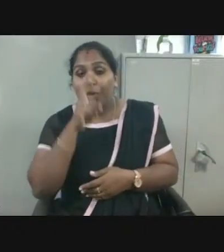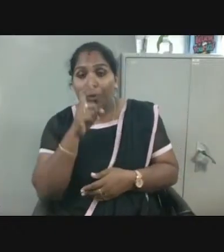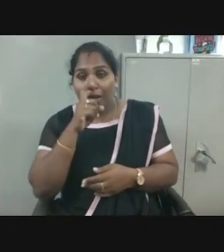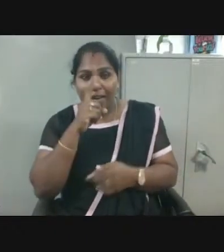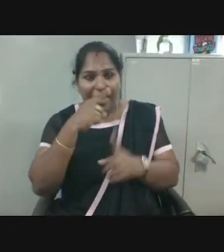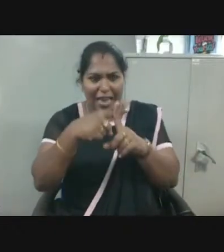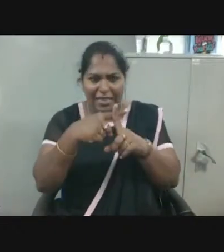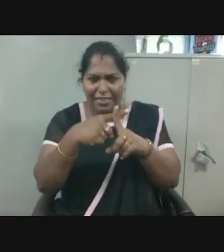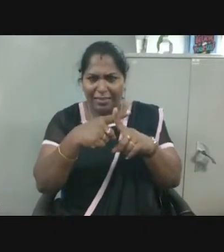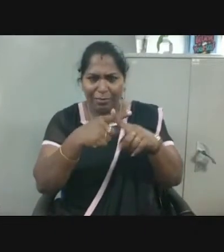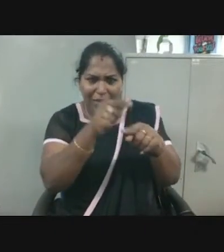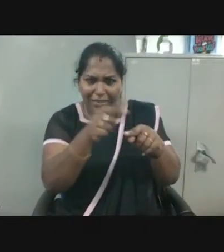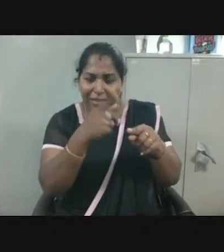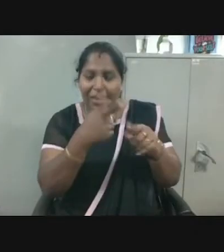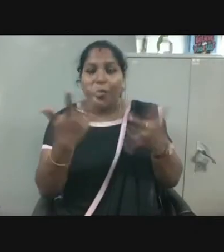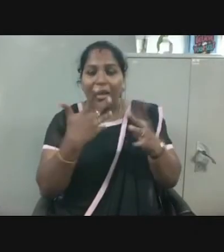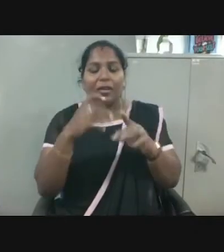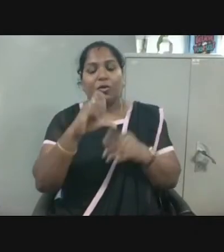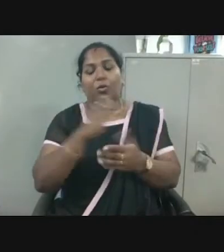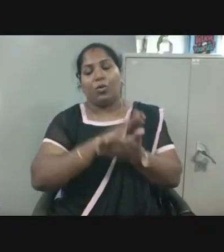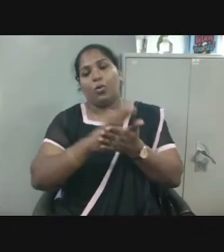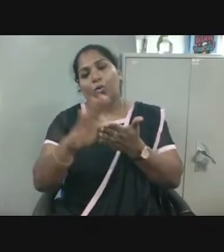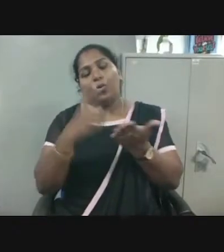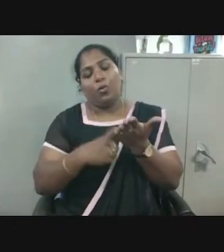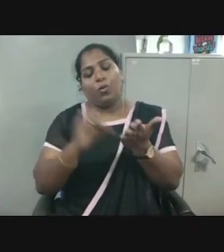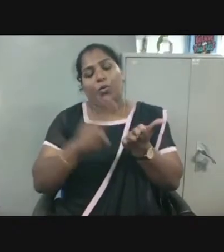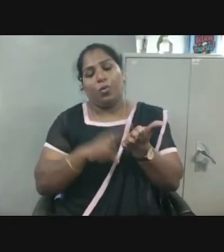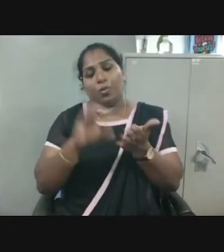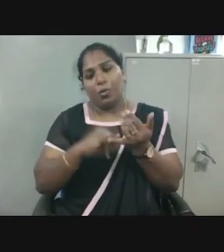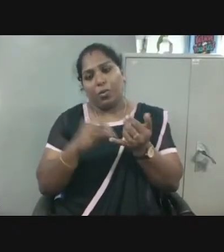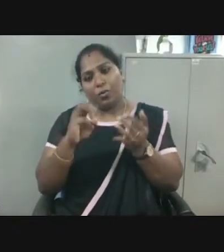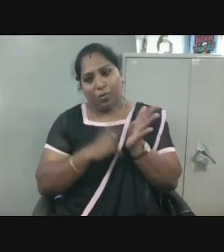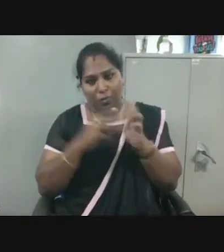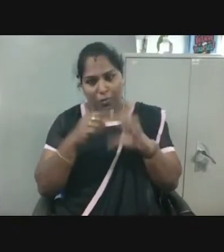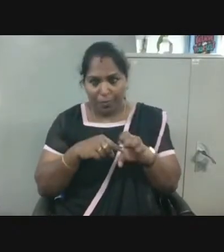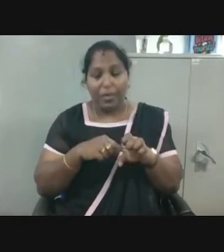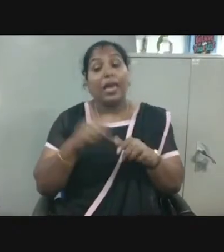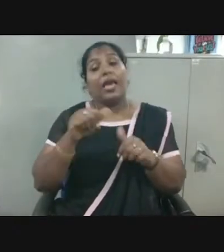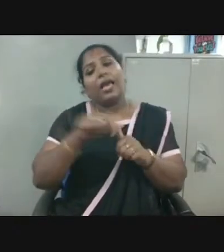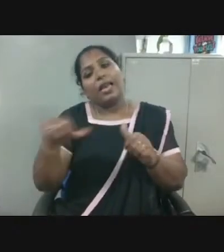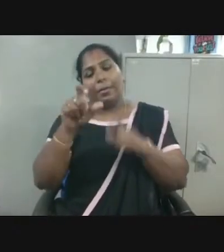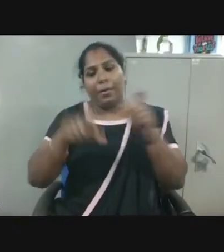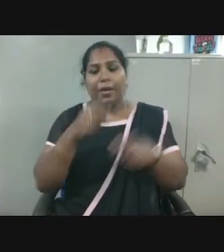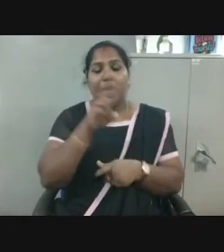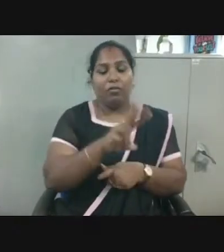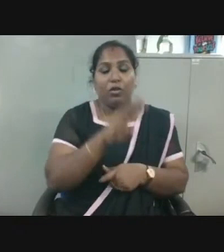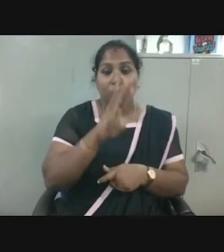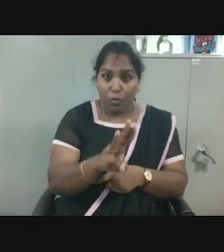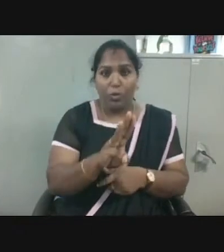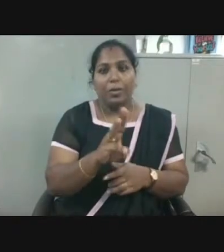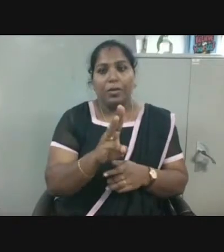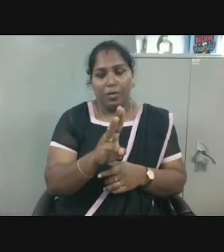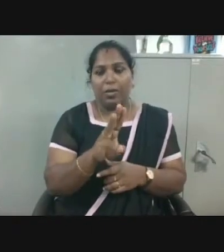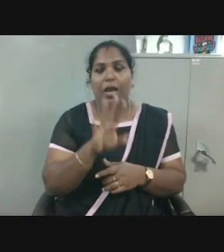ക്രോമസോം. നമുക്ക് ഈ ക്രോമസോമിൽ നമുക്ക് എല്ലാ മനുഷ്യർക്കും 23 ജോഡി ക്രോമസോം ഉണ്ട്. ഈ ക്രോമസോമുകളുടെ ഒരു ഇലക്ട്രോൺ